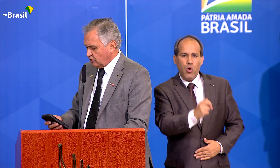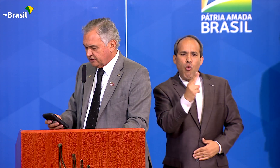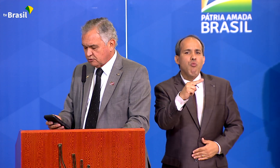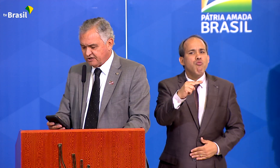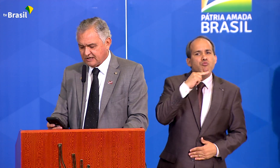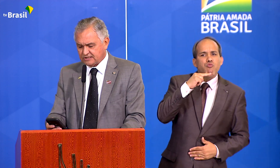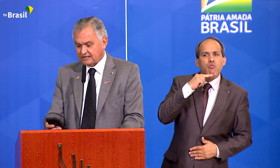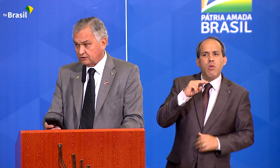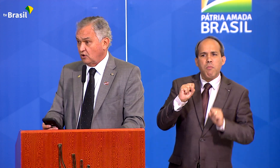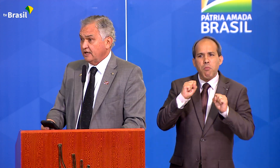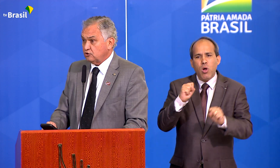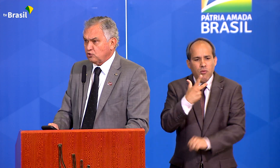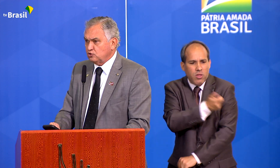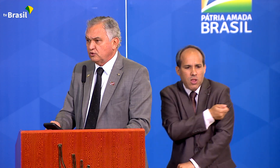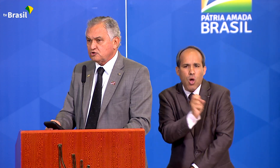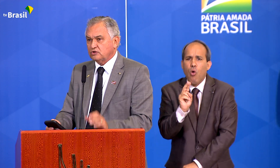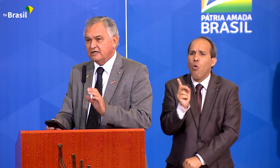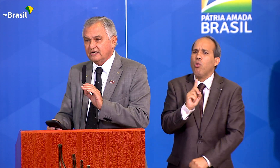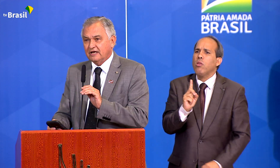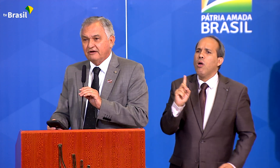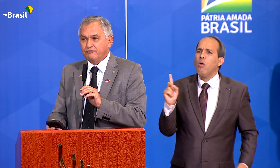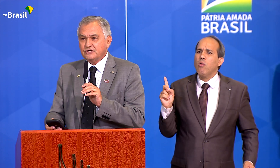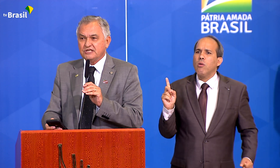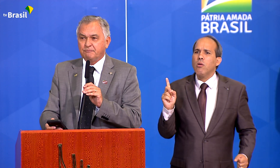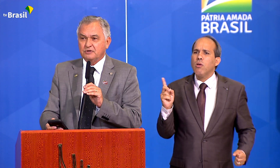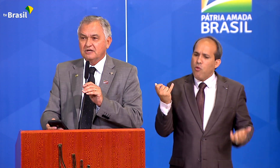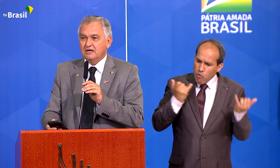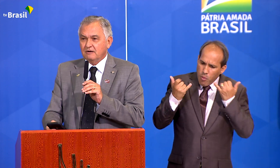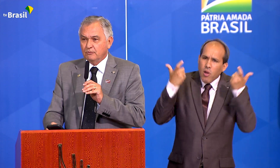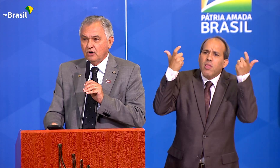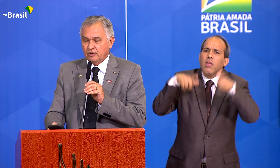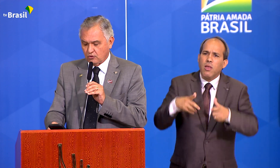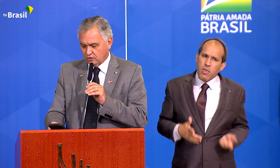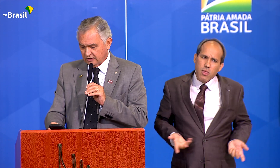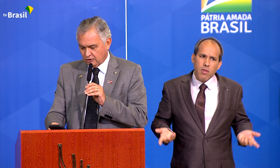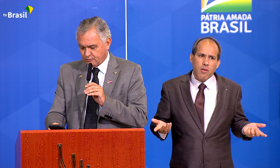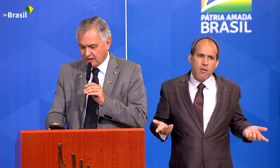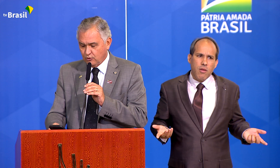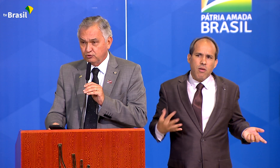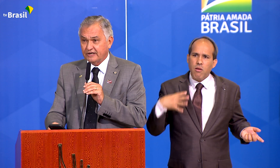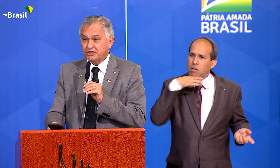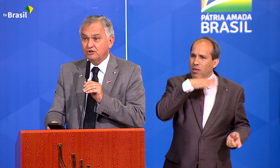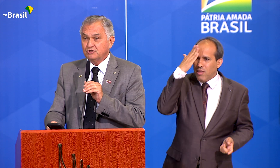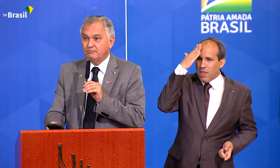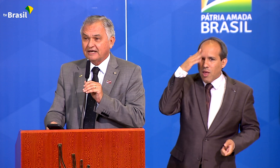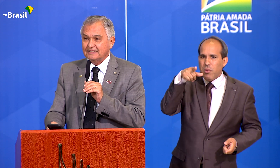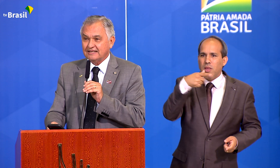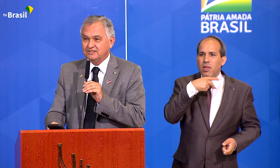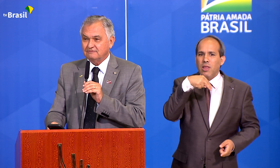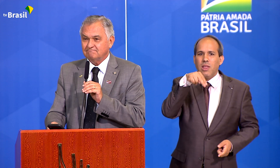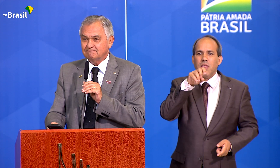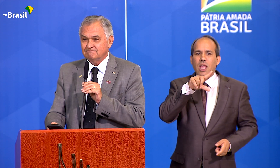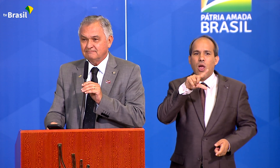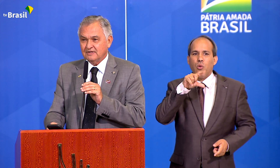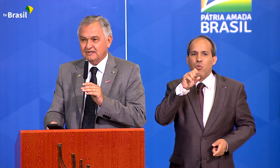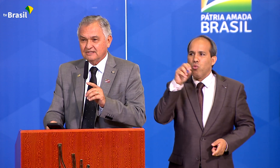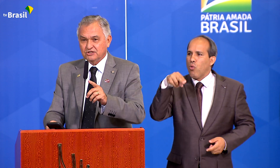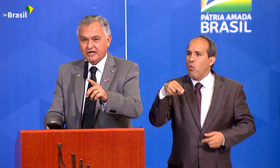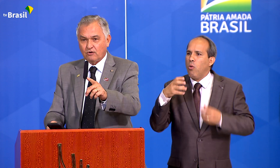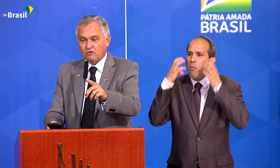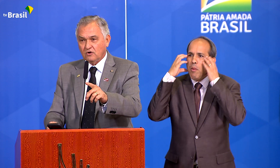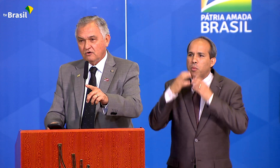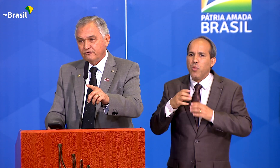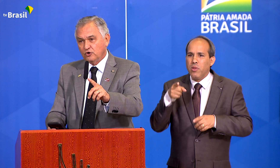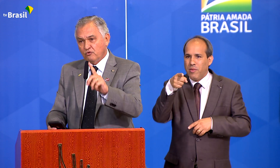neto deveria ou não ser vacinado tudo isso daí foi sempre meu amigo Nelson barbudo uma questão de liberdade